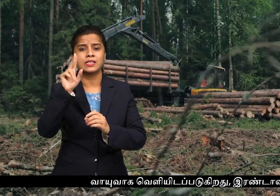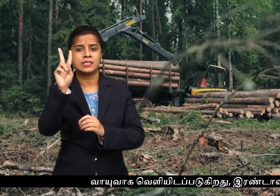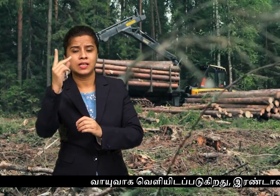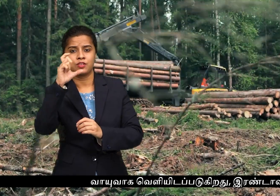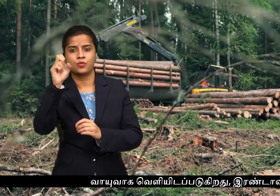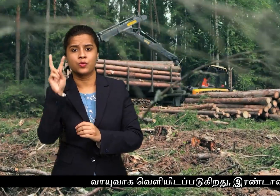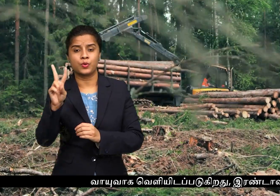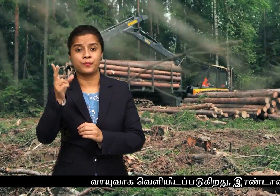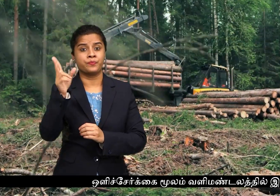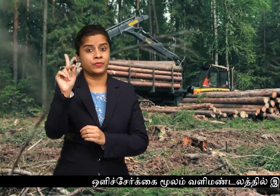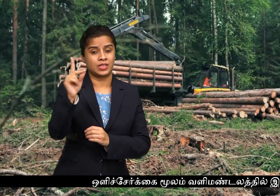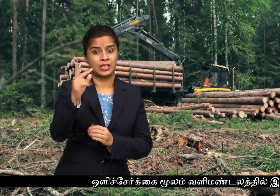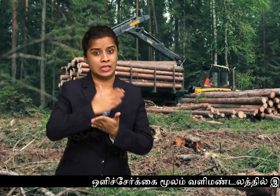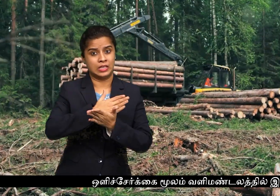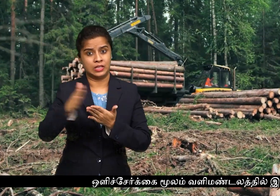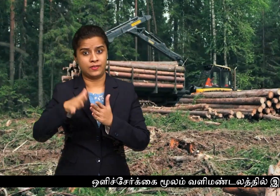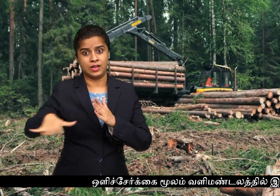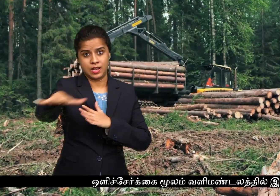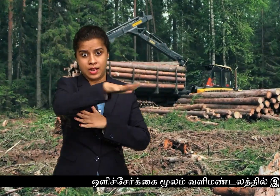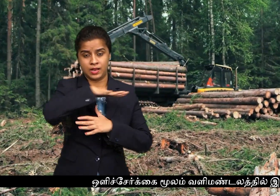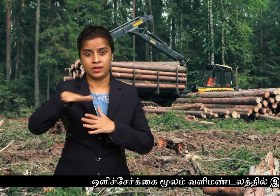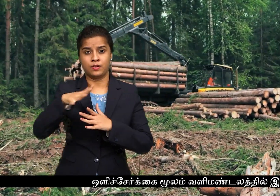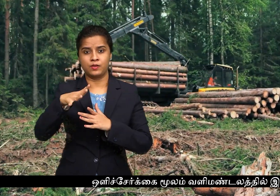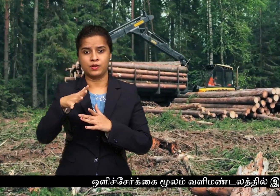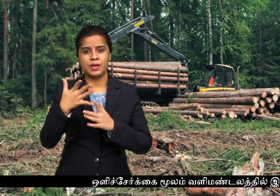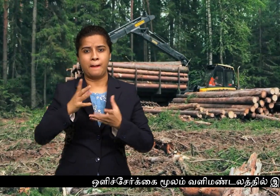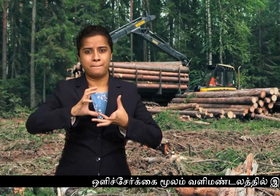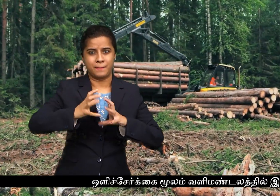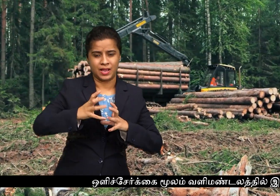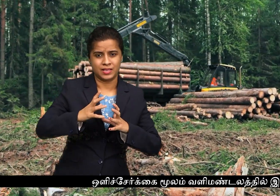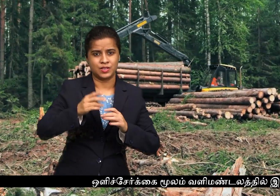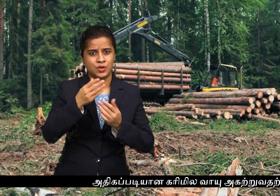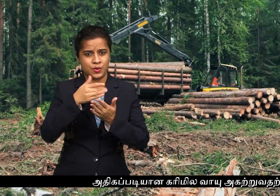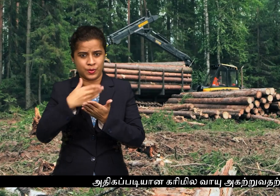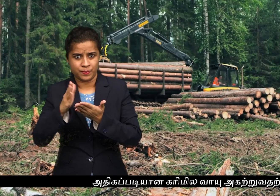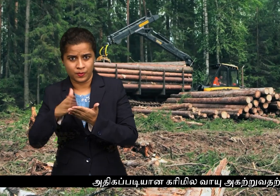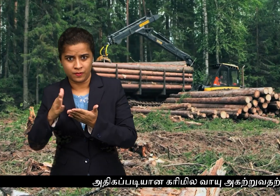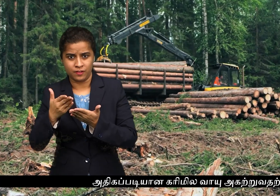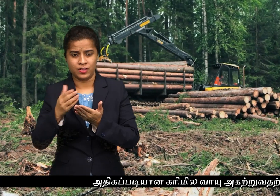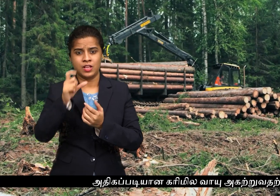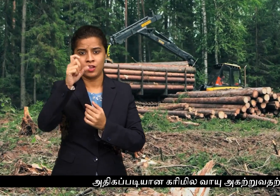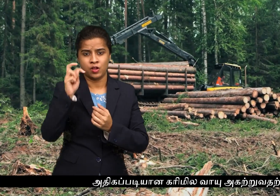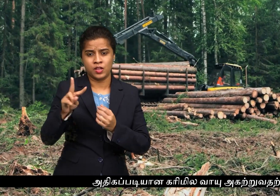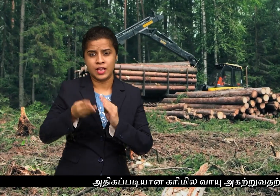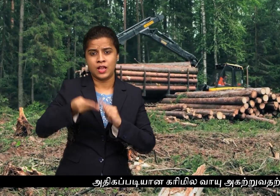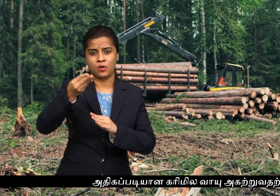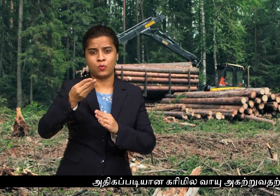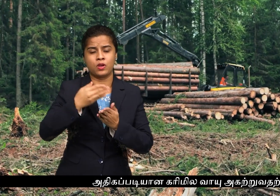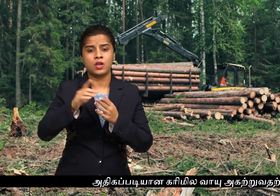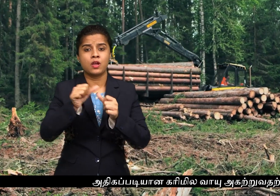இரண்டாவதாக, ஒளிச்சேர்க்கை மூலம் வளிமண்டலத்தில் இருந்து அதிகப்படியான கரிமல வாயு அகற்றுவதற்கான